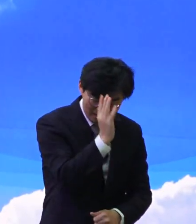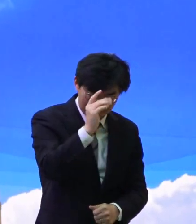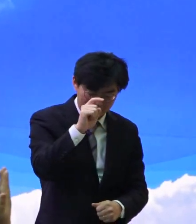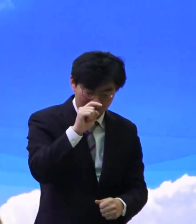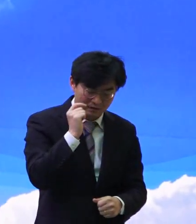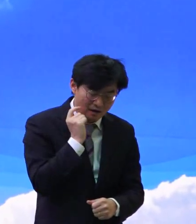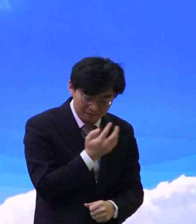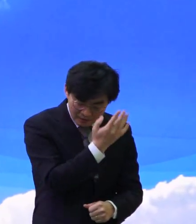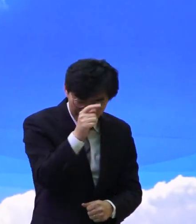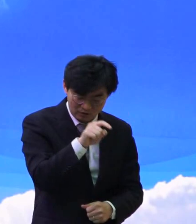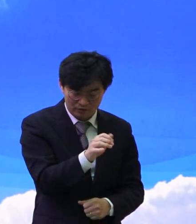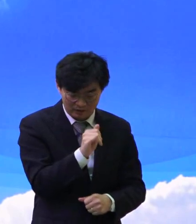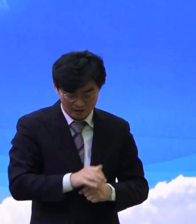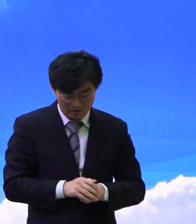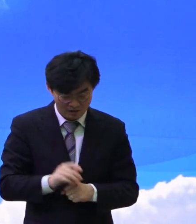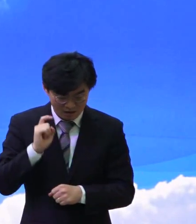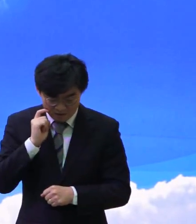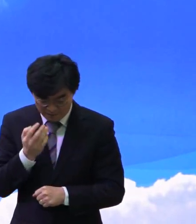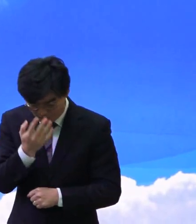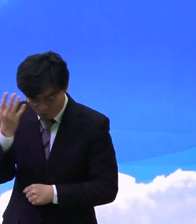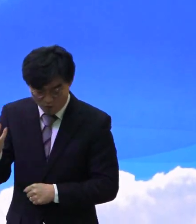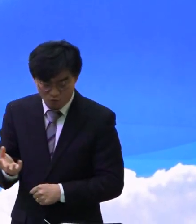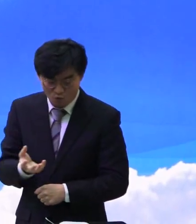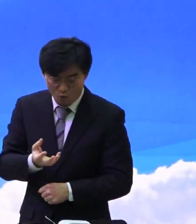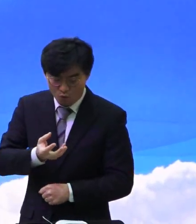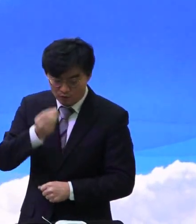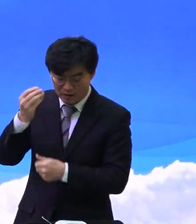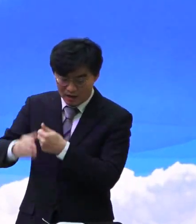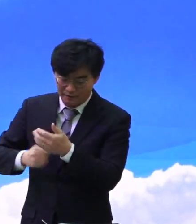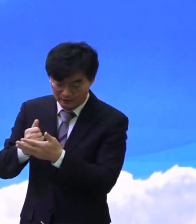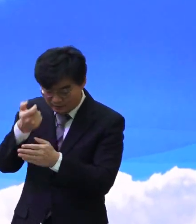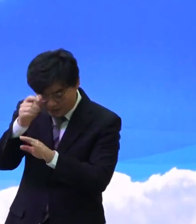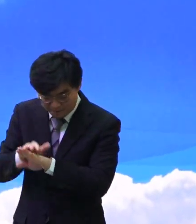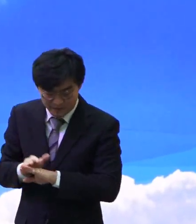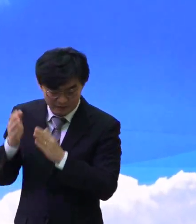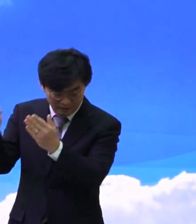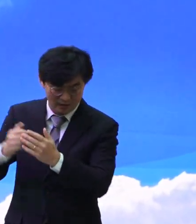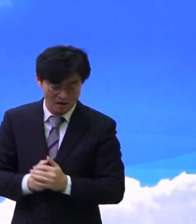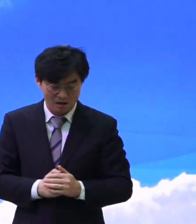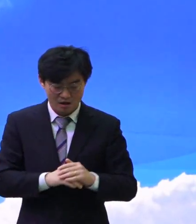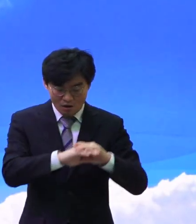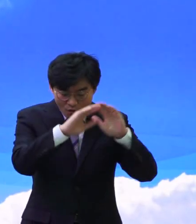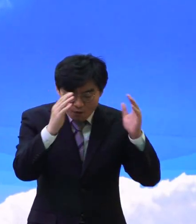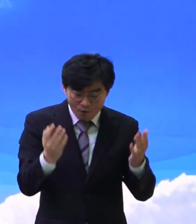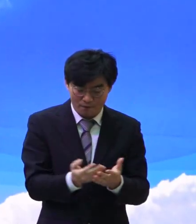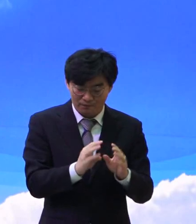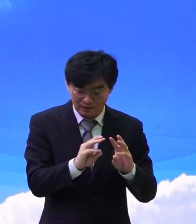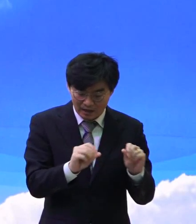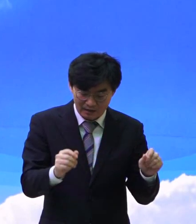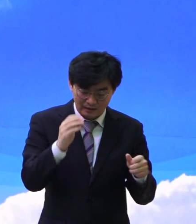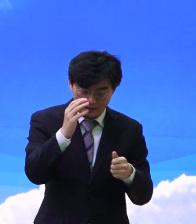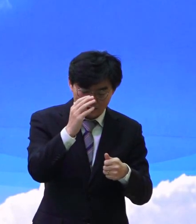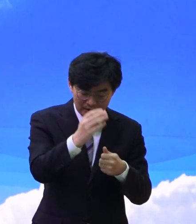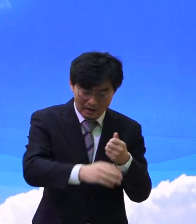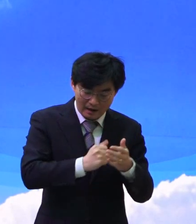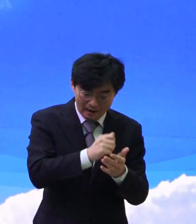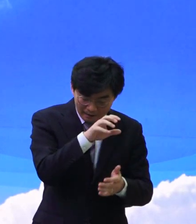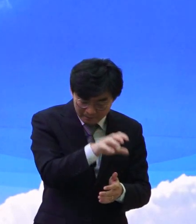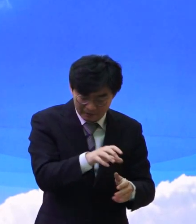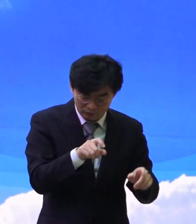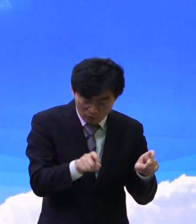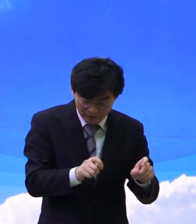있도다. 아름답고 거룩한 것으로 여호와께 예배할지어다. 온 땅이여 그 앞에서 떨지어다. 하늘은